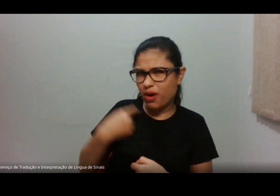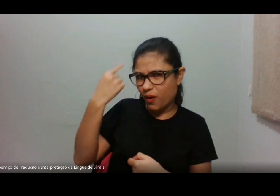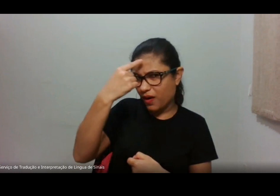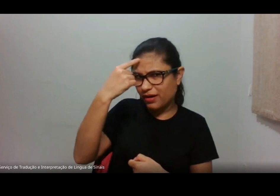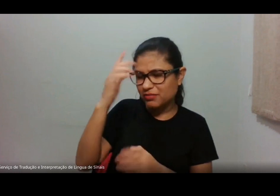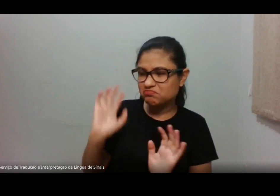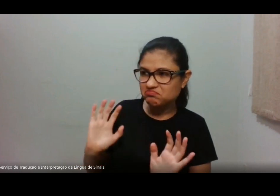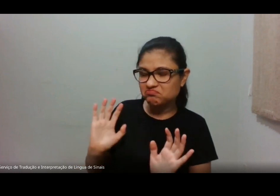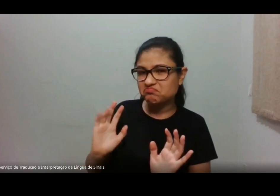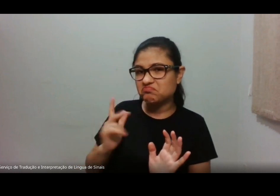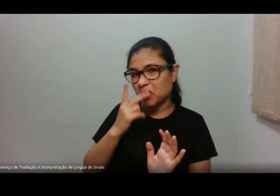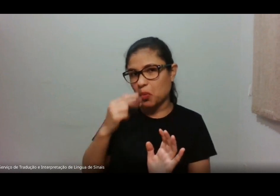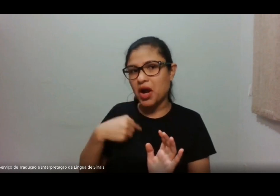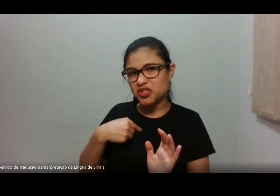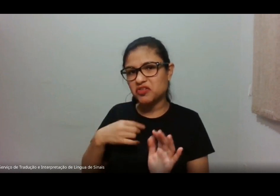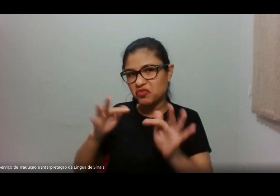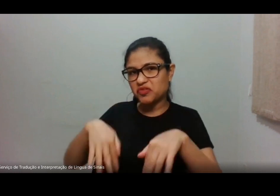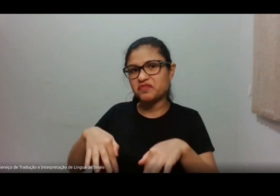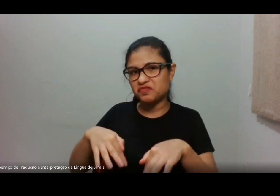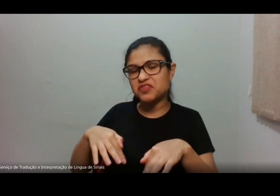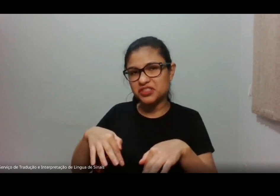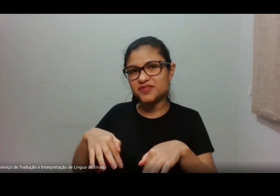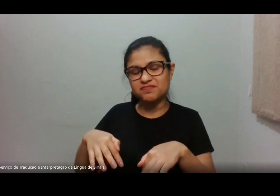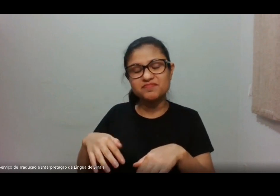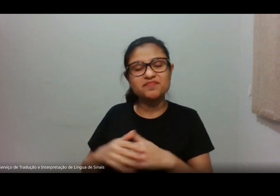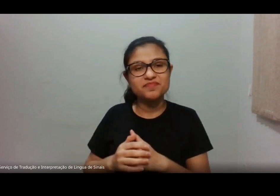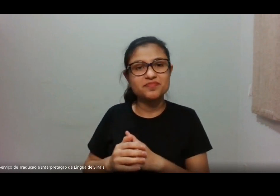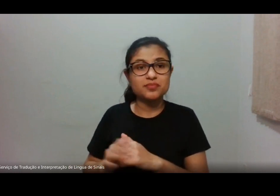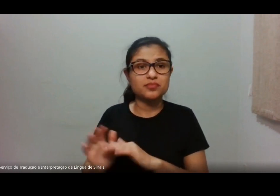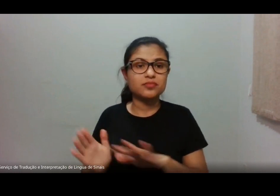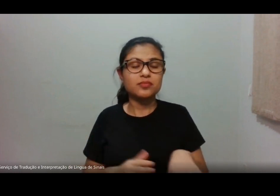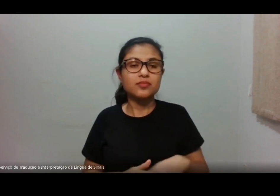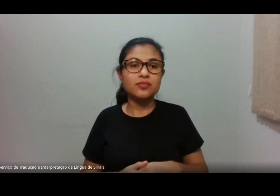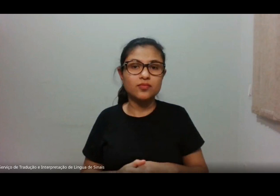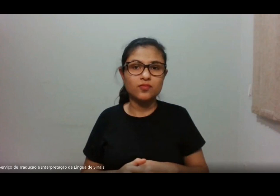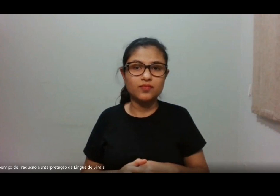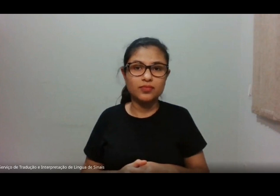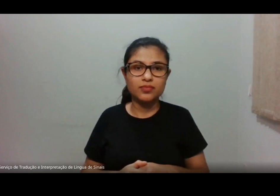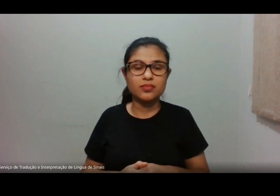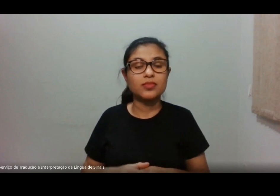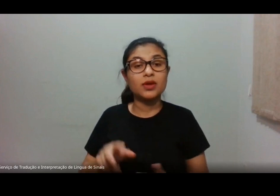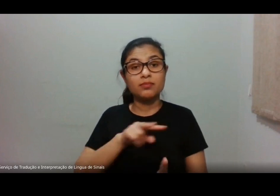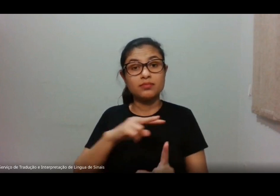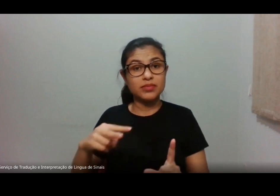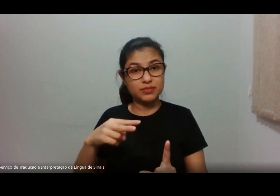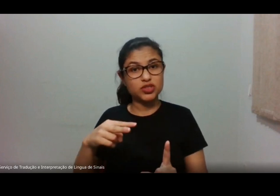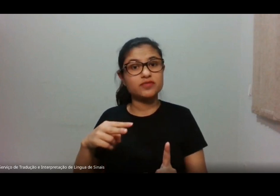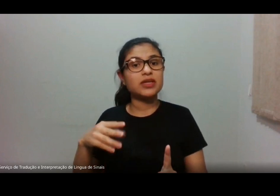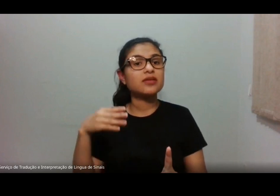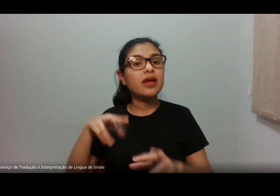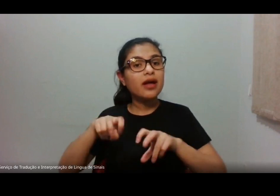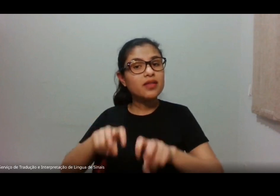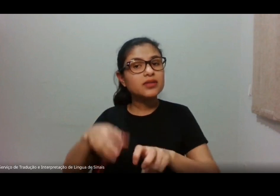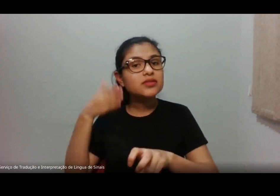Direi, eu acho que vou terminar antes de uma hora até. Direi, então, que em uma perspectiva mais ampla, a análise